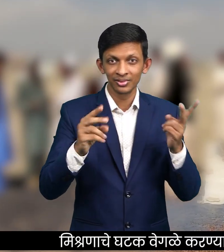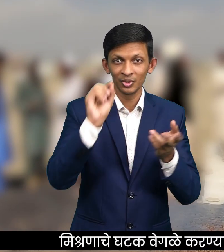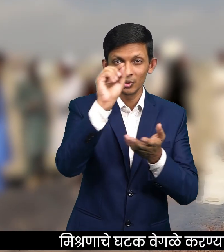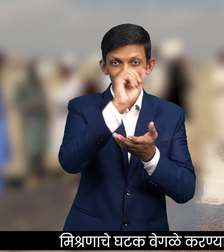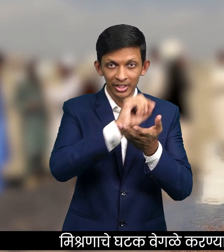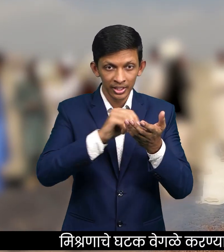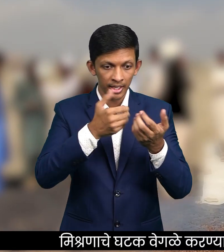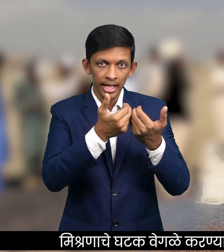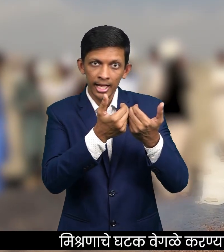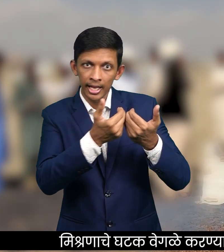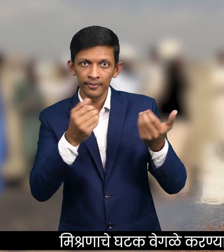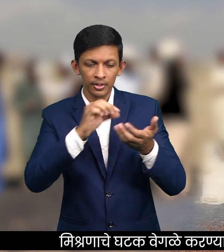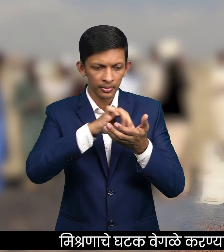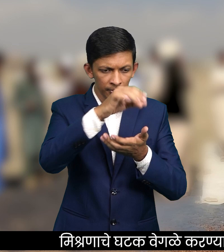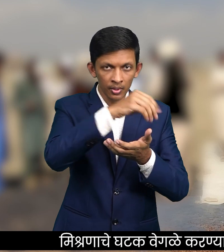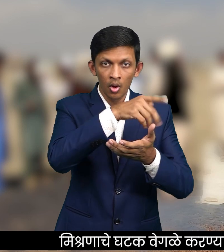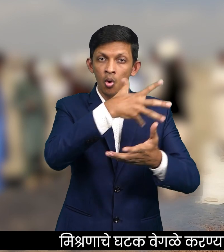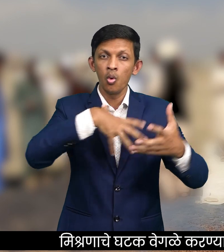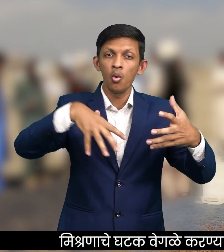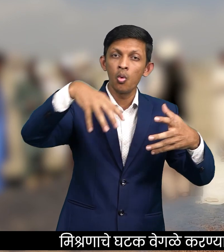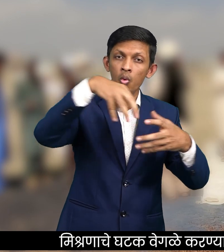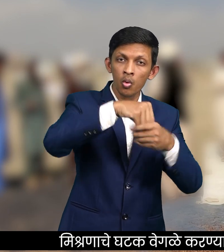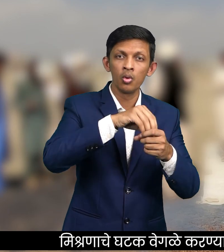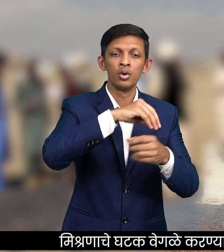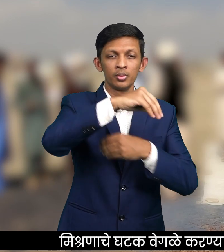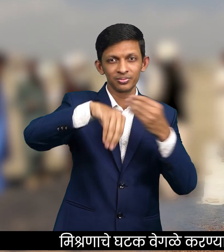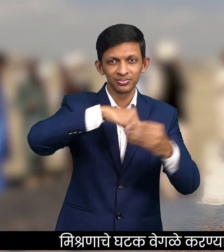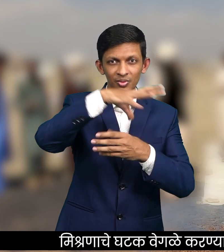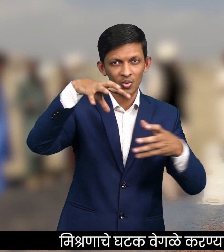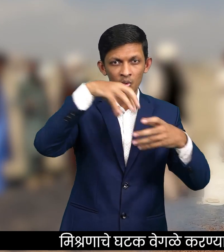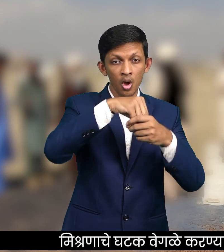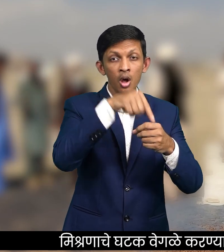मिश्रणाचे घटक वेगळे करण्याच्या या पद्धतीला उफणणी म्हणतात.